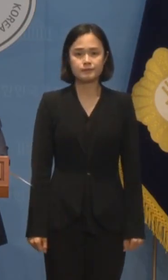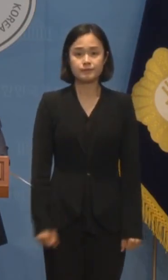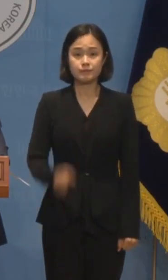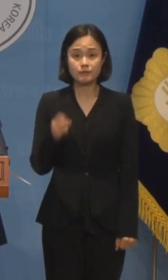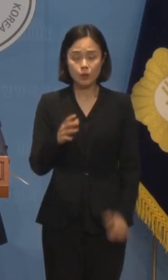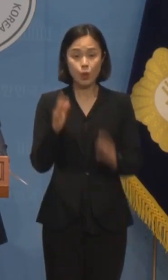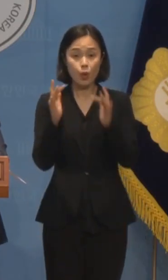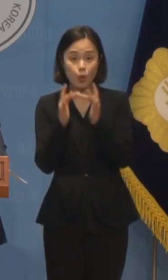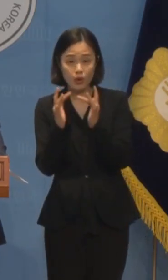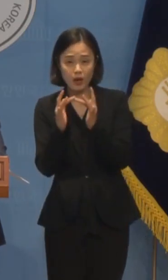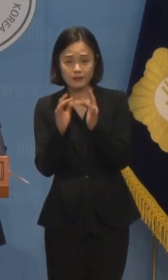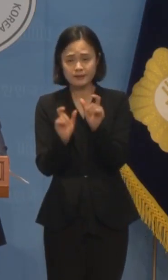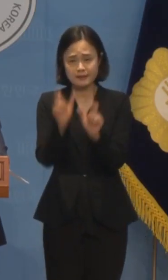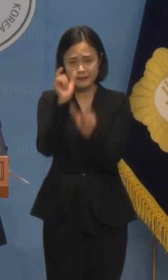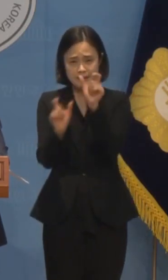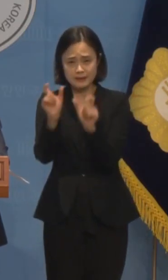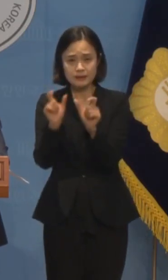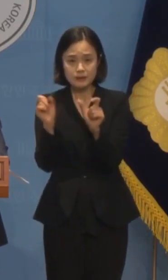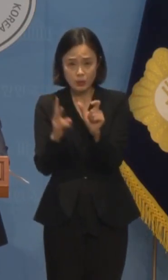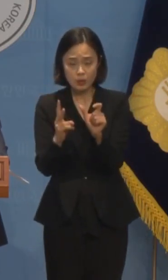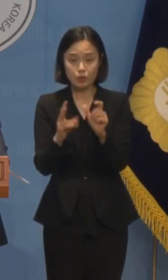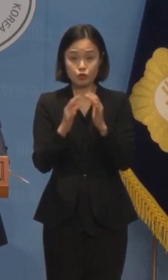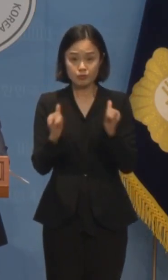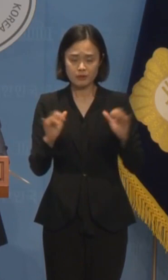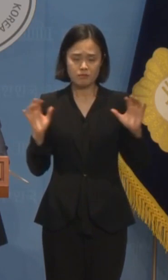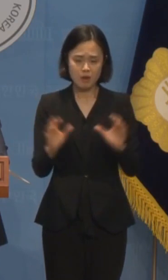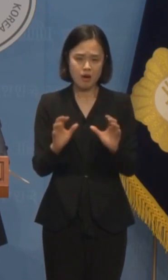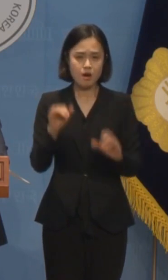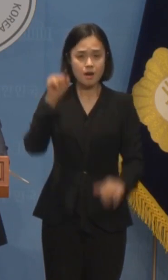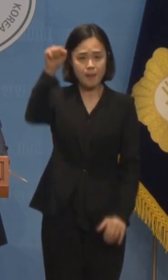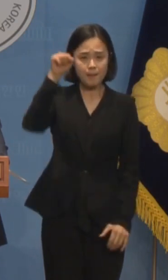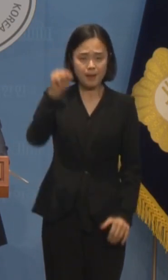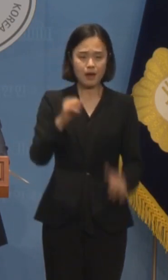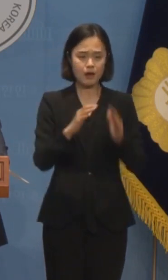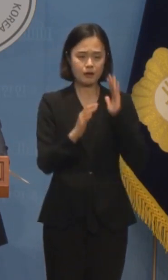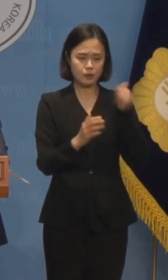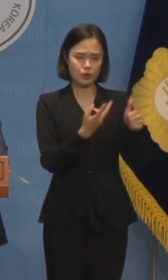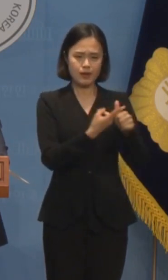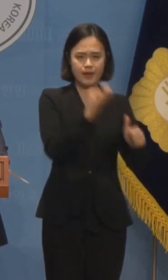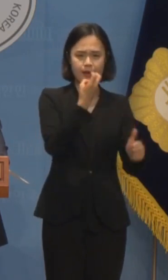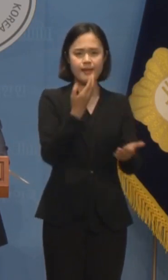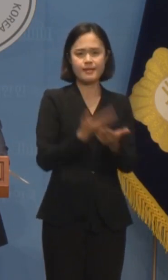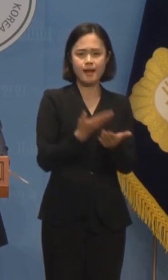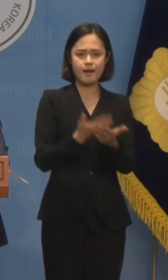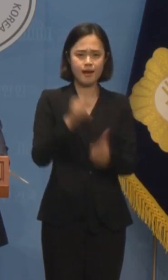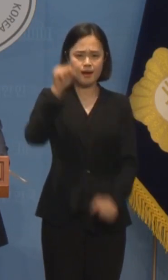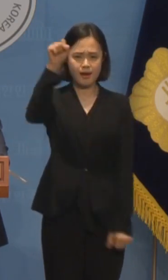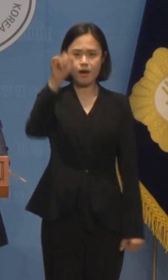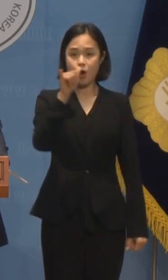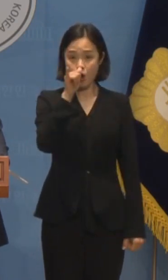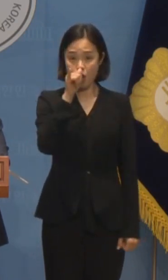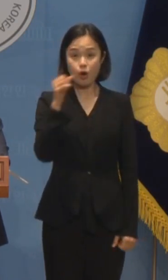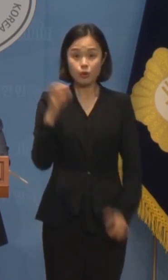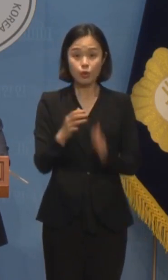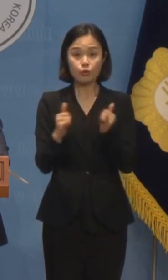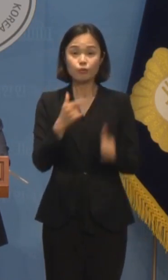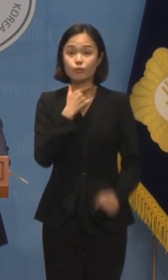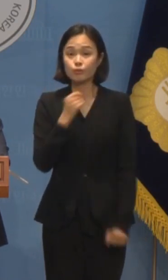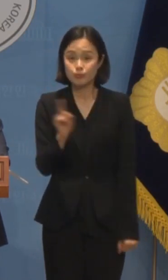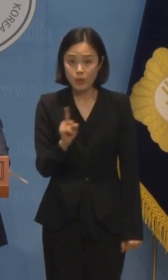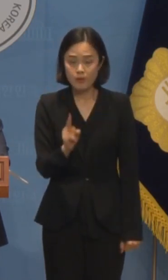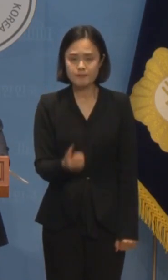국민들이 대통령 탄핵을 외치고 있습니다. 그리고 국민들은 다음과 같이 요구합니다.